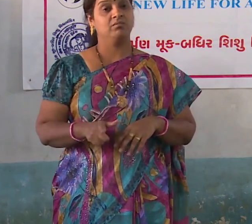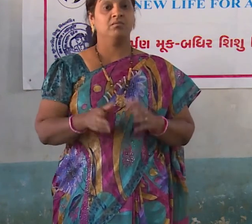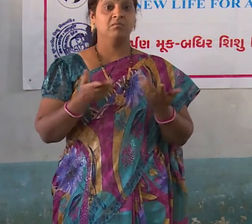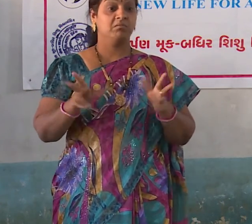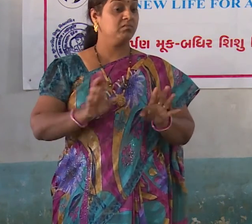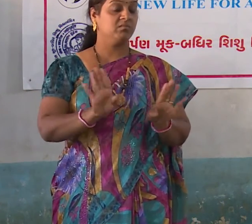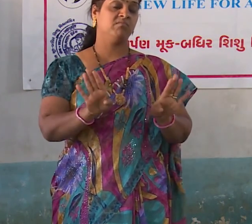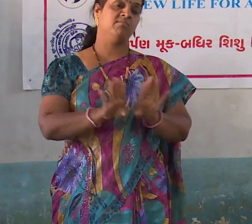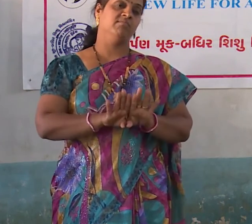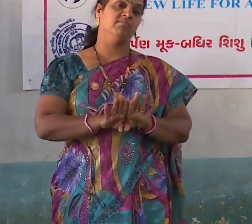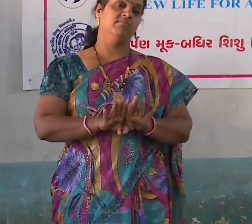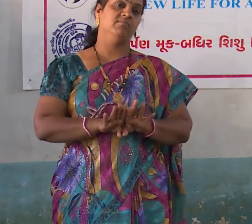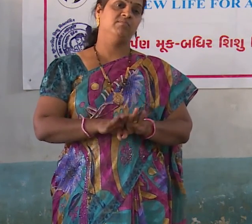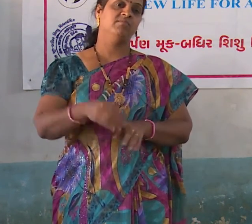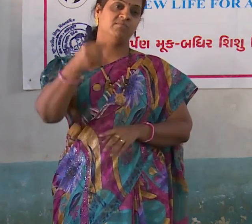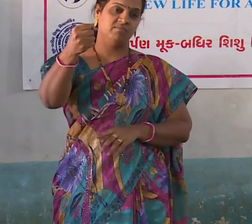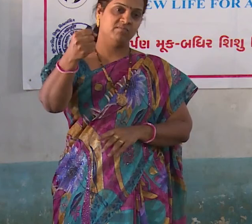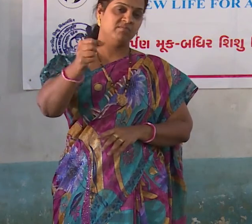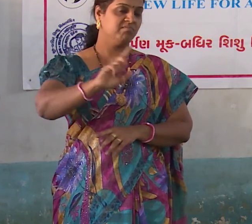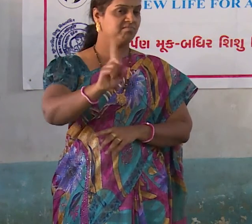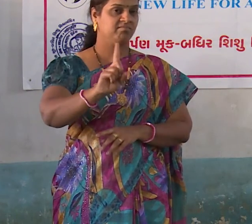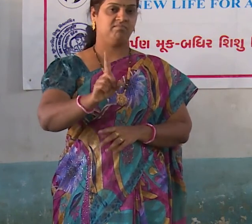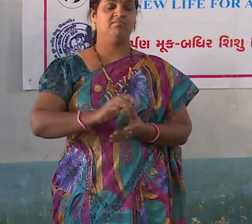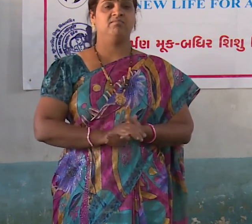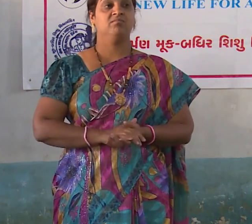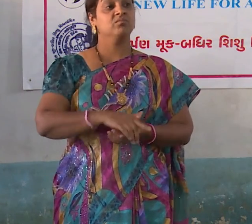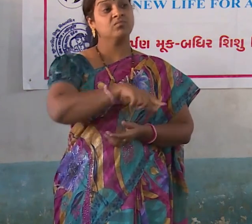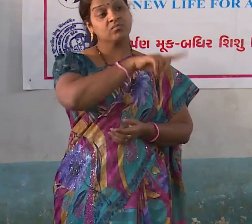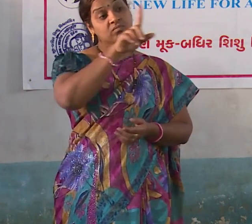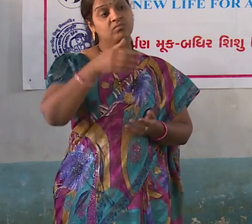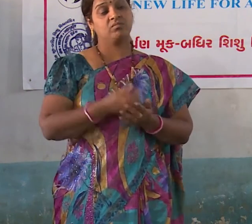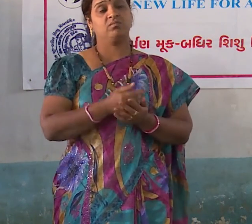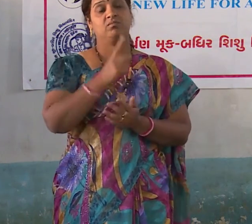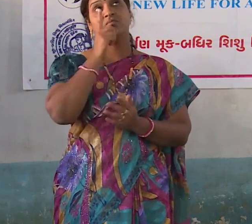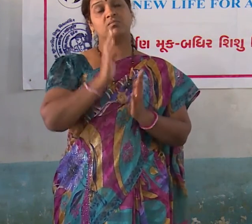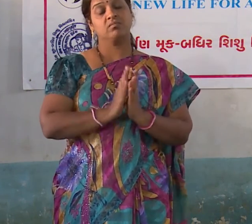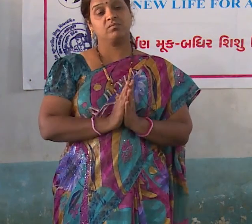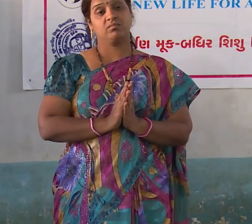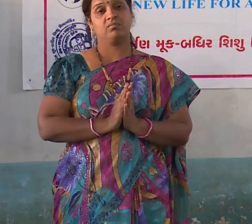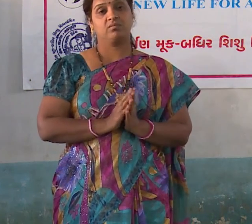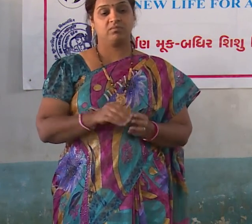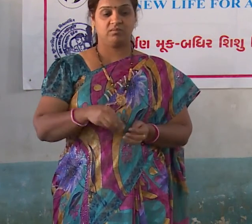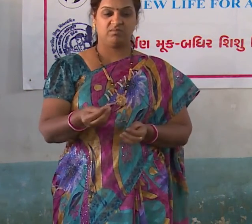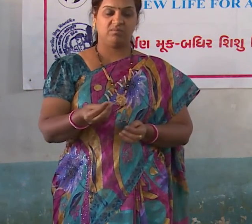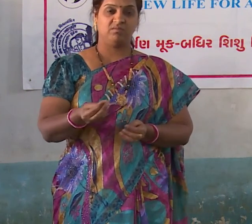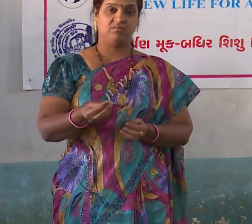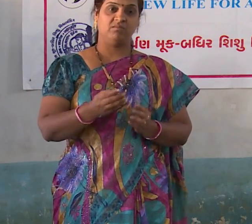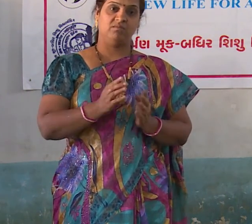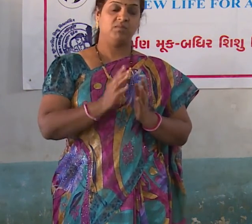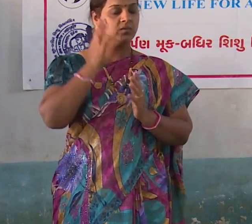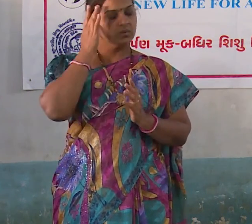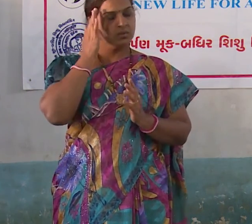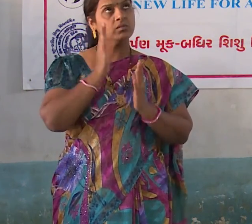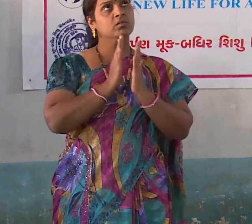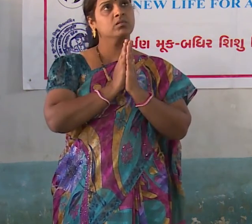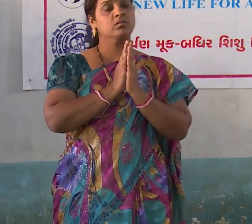वो उसका बच्चा है। जो भगवान के बच्चे बन जाए तो उसके पास जाना कुछ मुश्किल नहीं, कोई